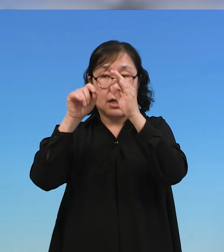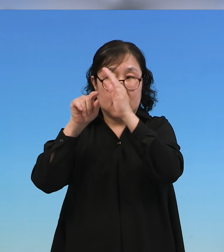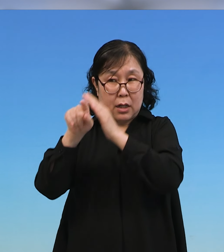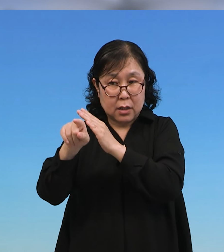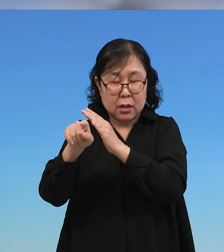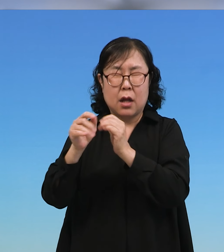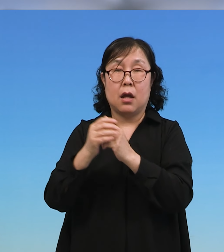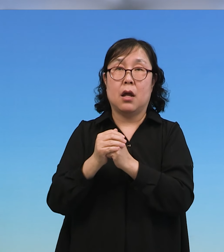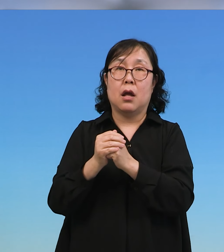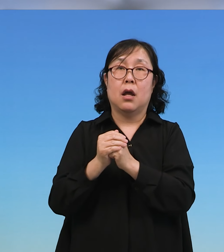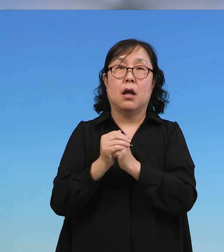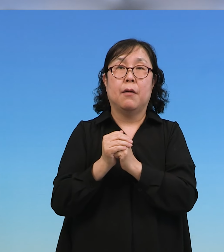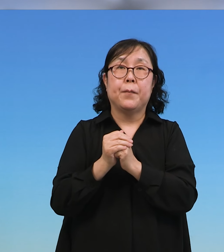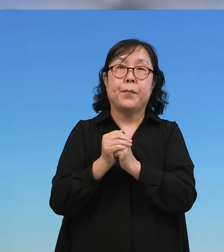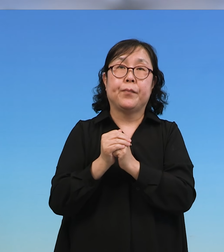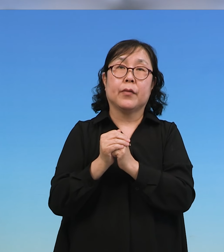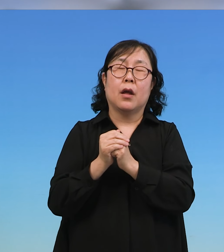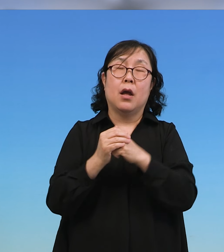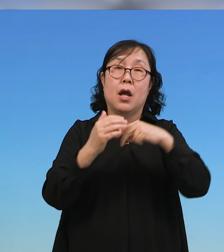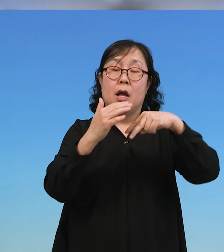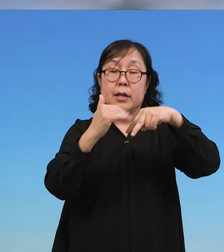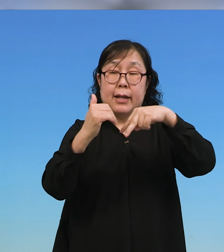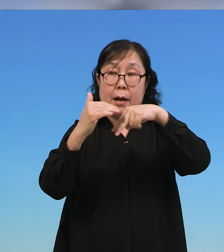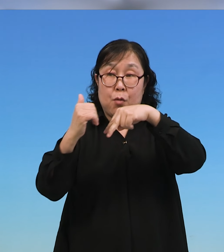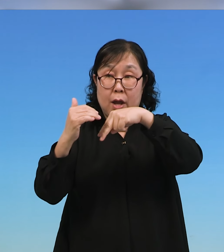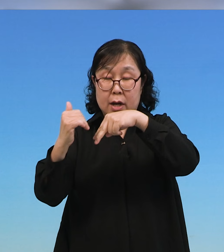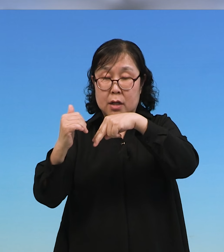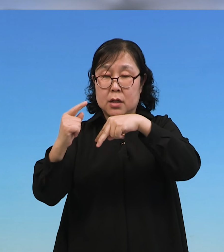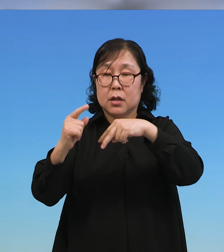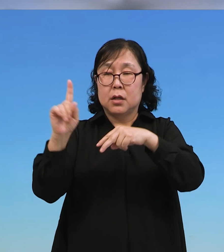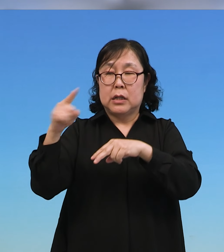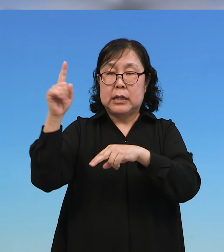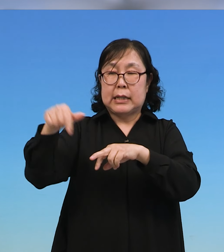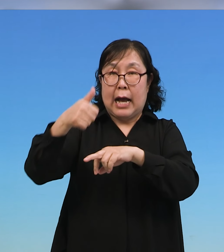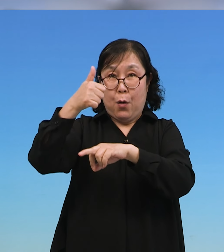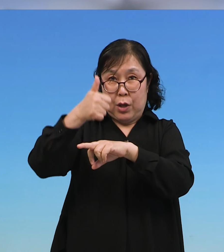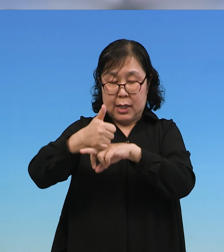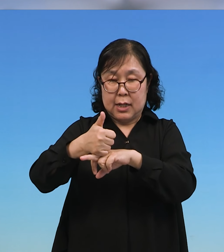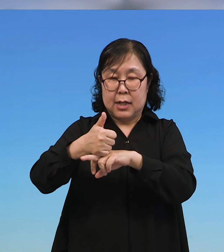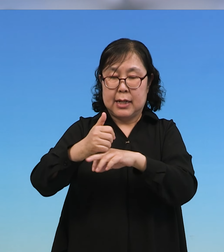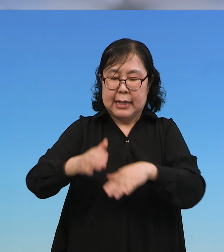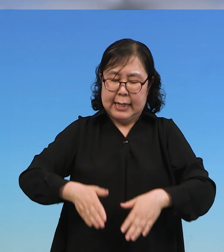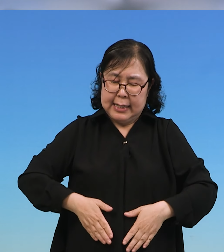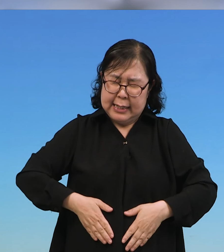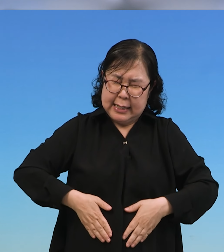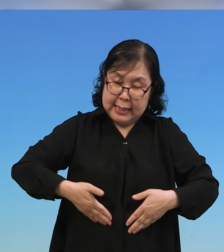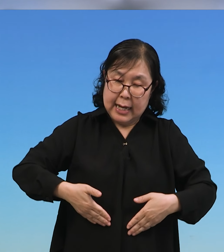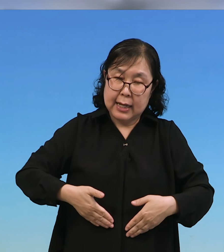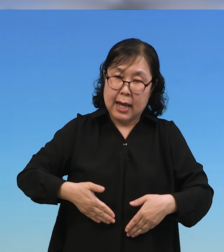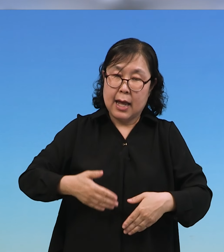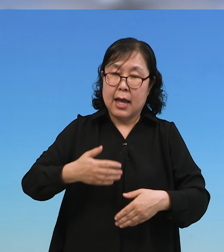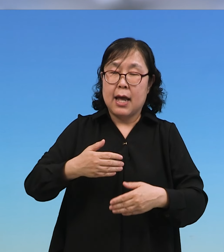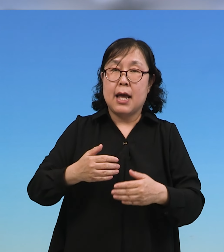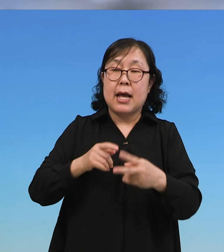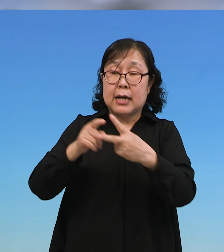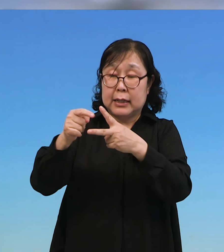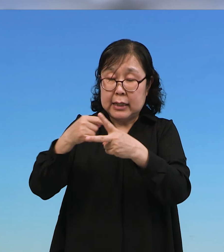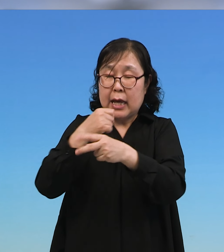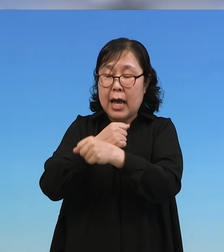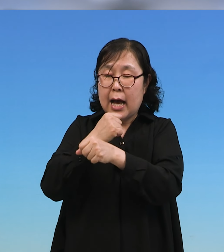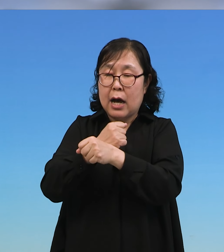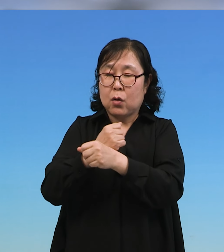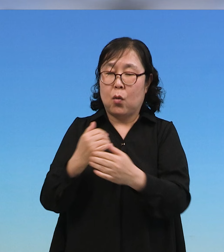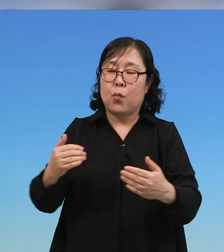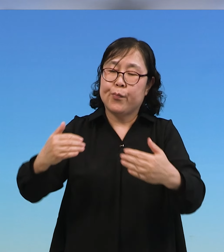사무엘은 그 다윗을 따뜻하게 수용하고 용납합니다. 자, 오늘 본문 18절을